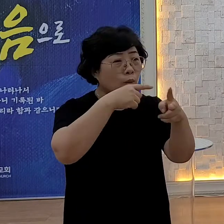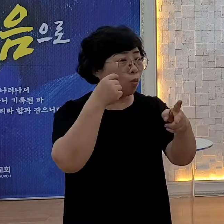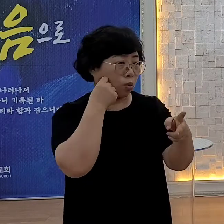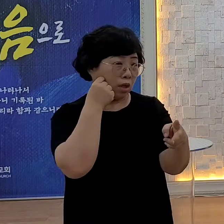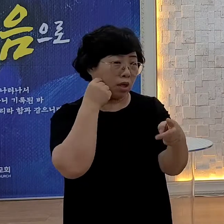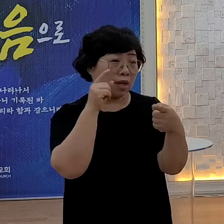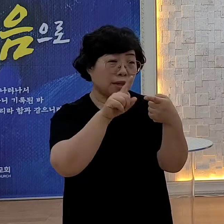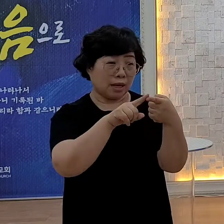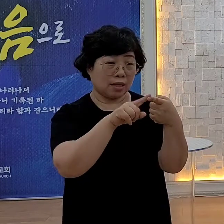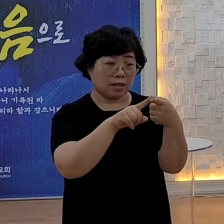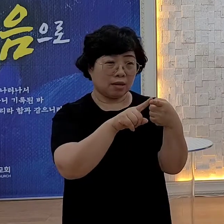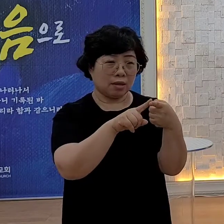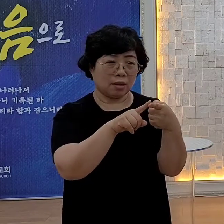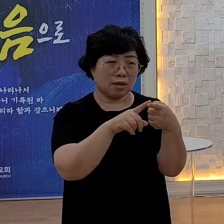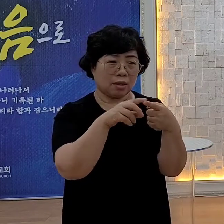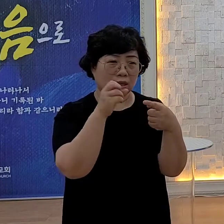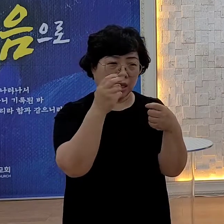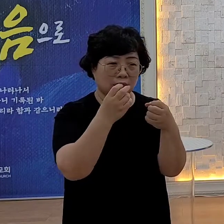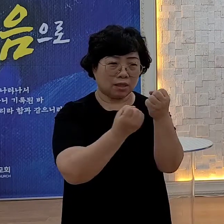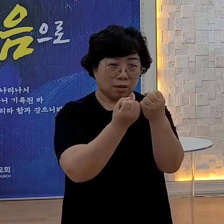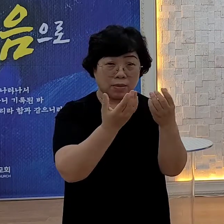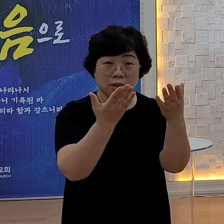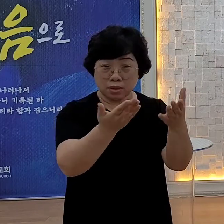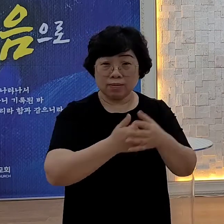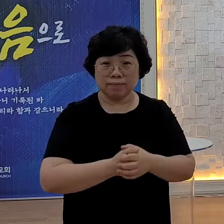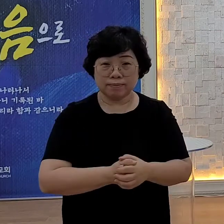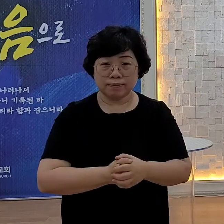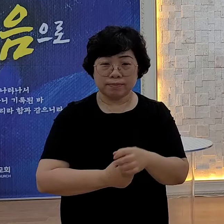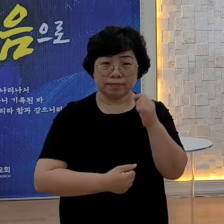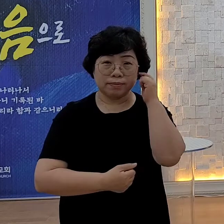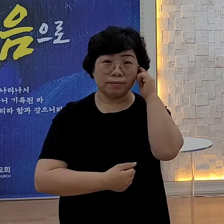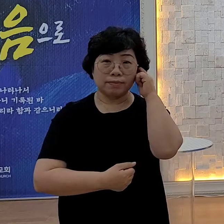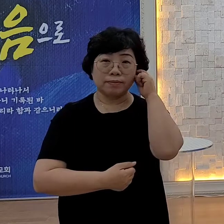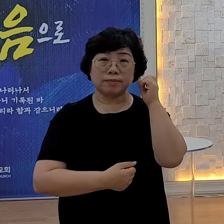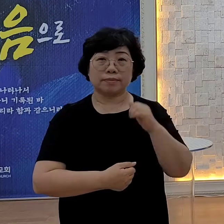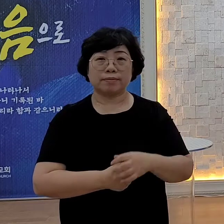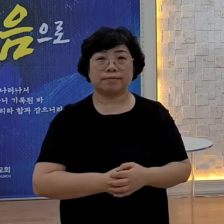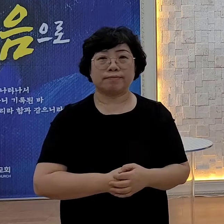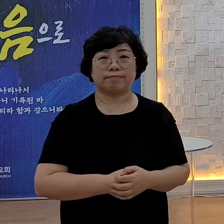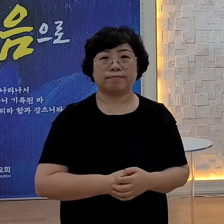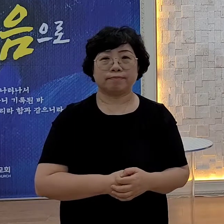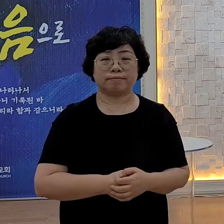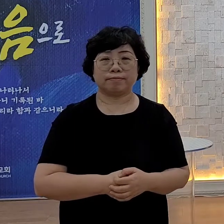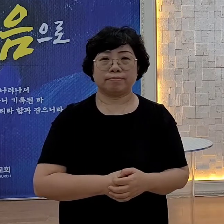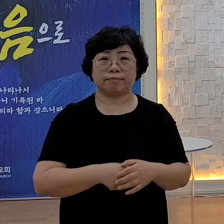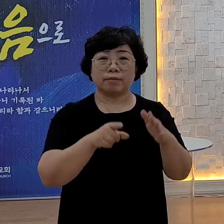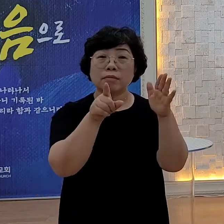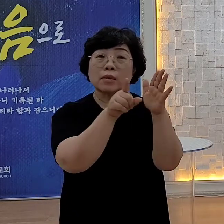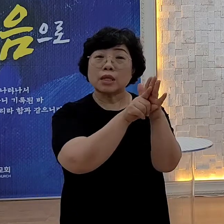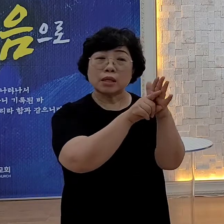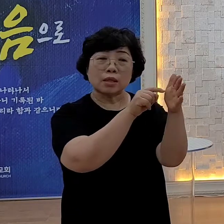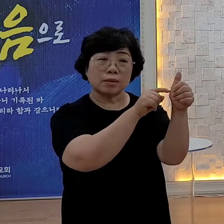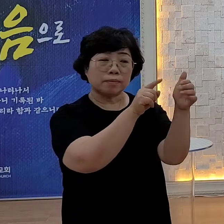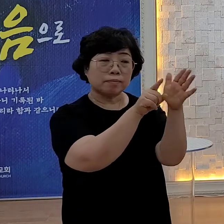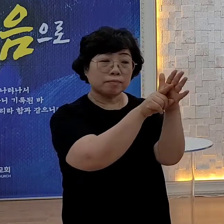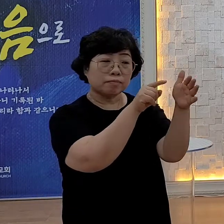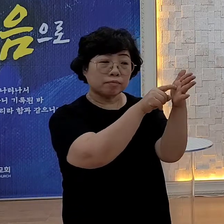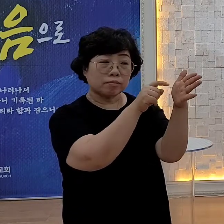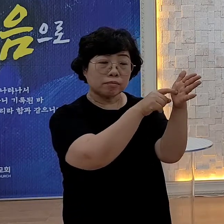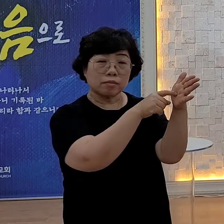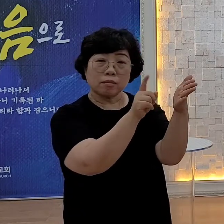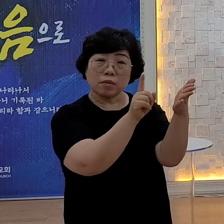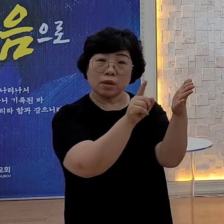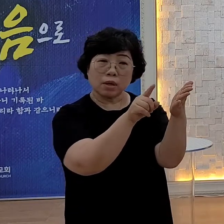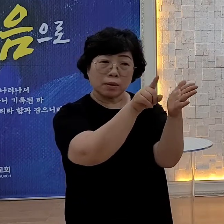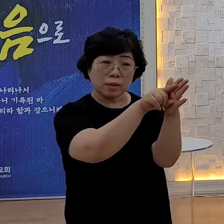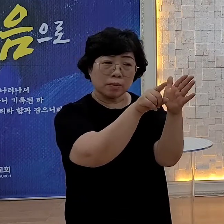제가 이제 본문에 있는 내용대로만 말씀을 드리는데, 자, 믿음이 뭔가 하고, 믿음은